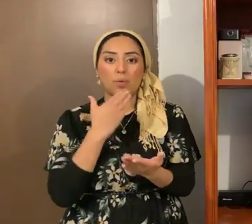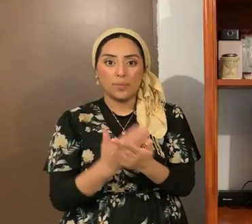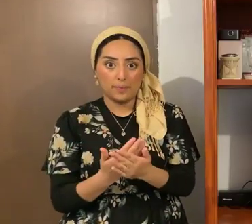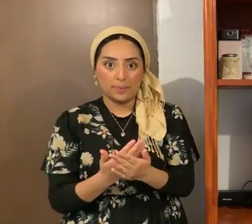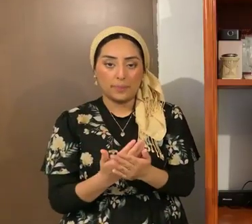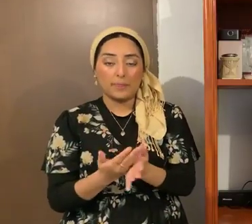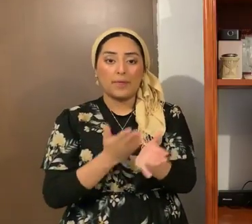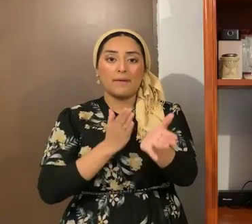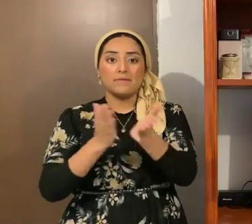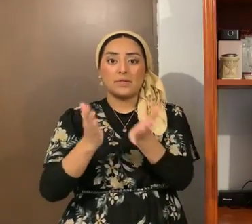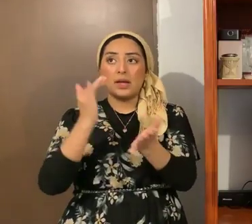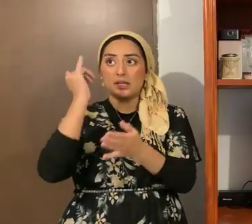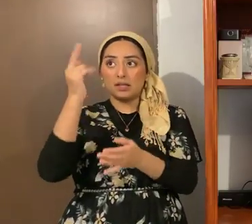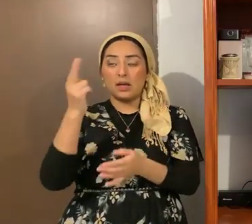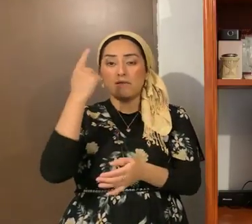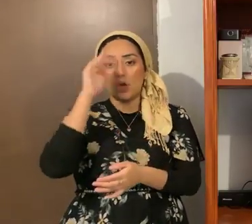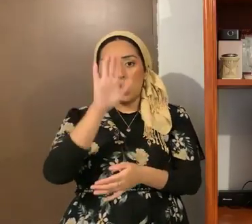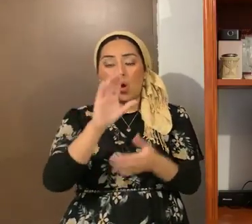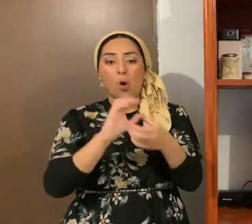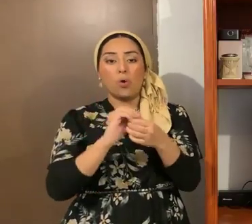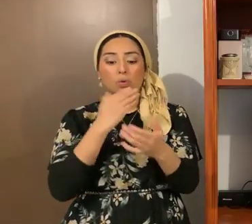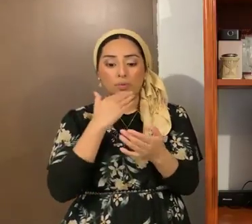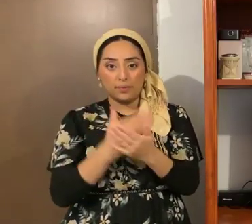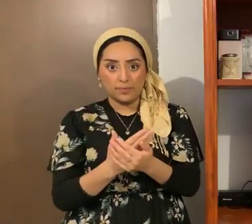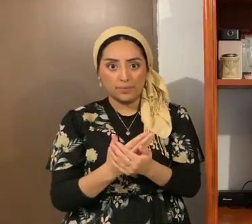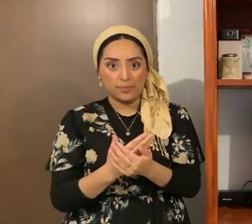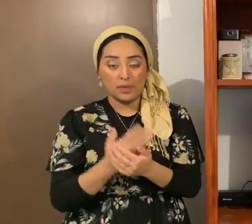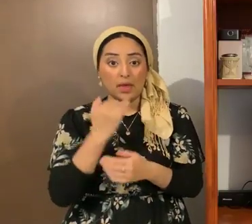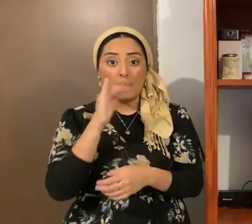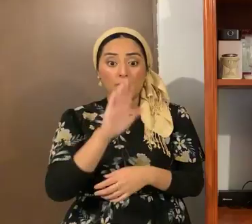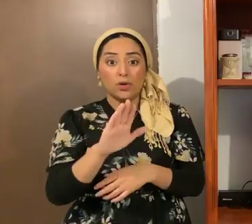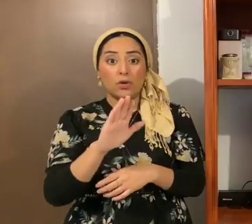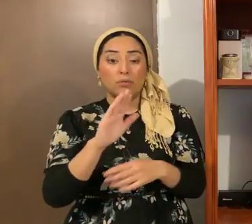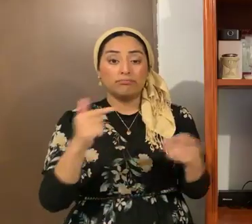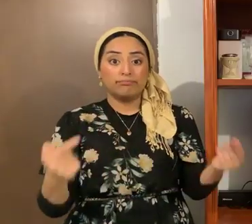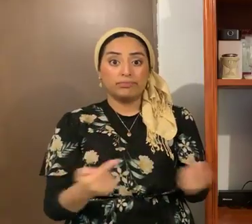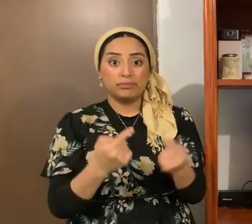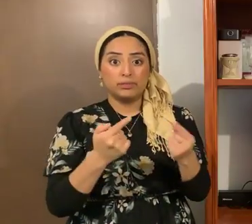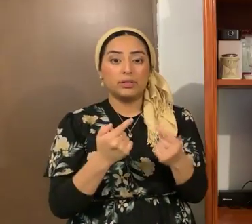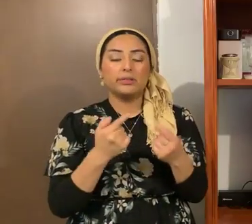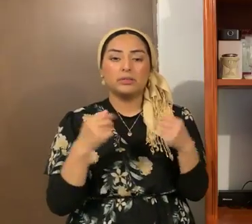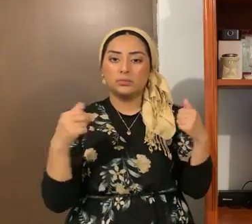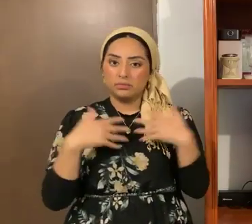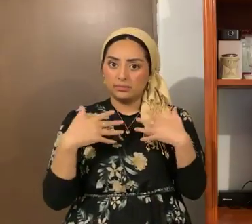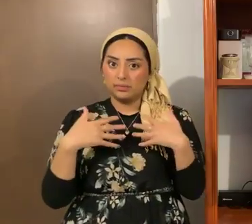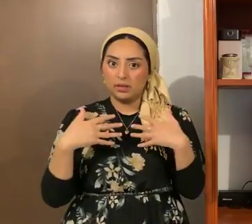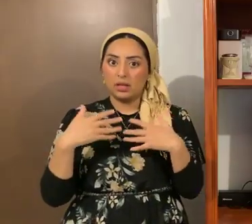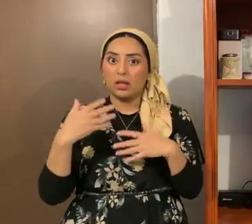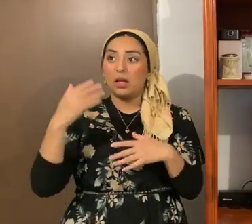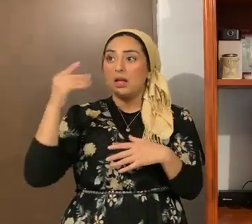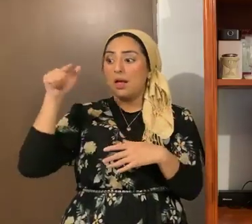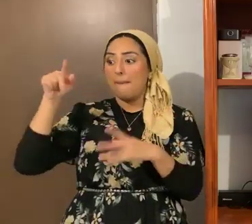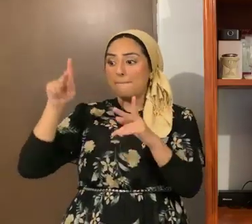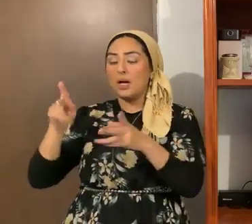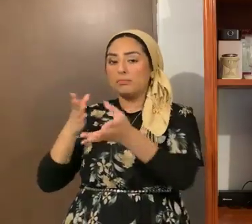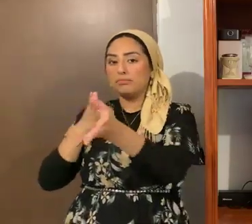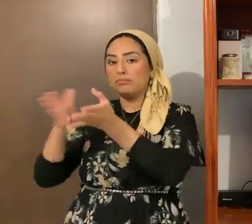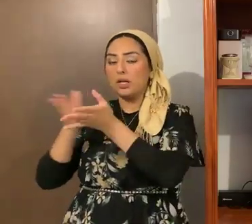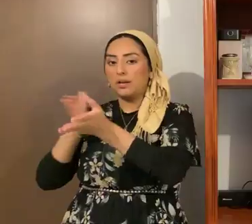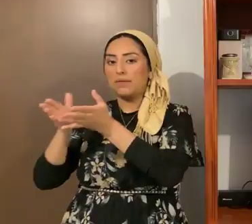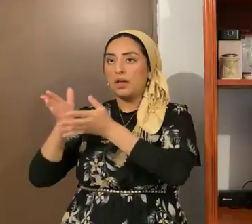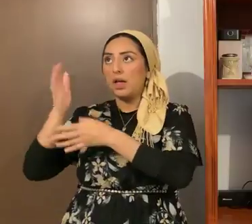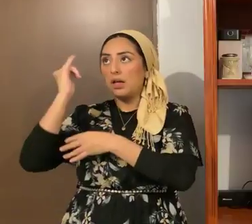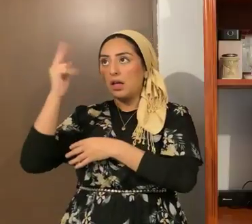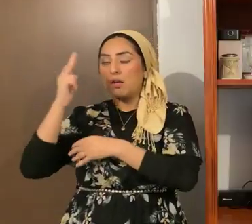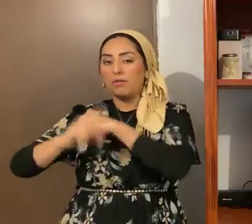Porque es servidor de Elohim para tu bien. Pero si haces lo malo, teme, porque no en vano lleva la espada. Pues es servidor de Elohim, vengador para